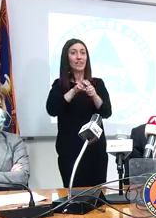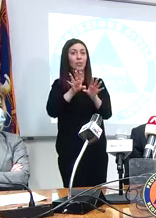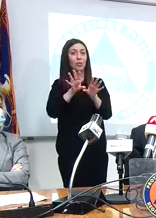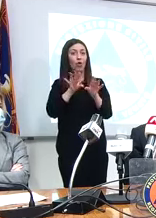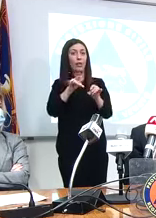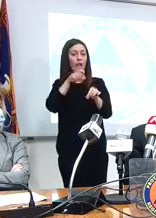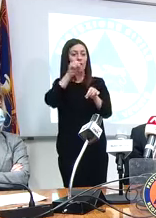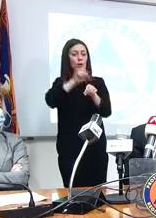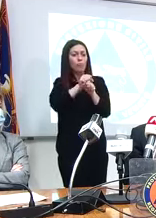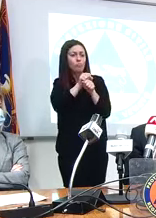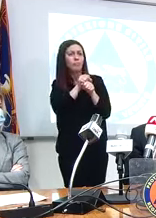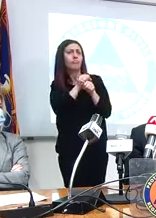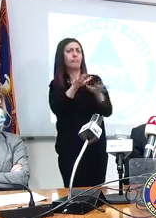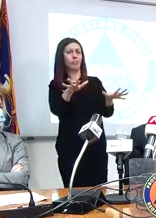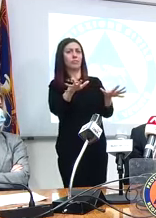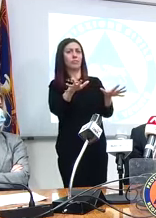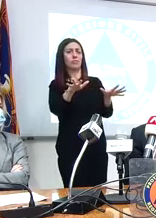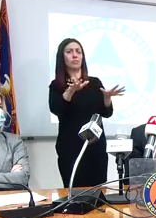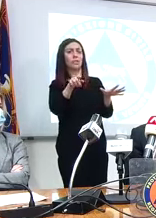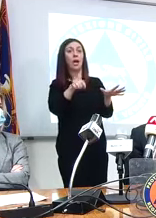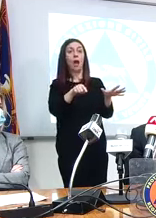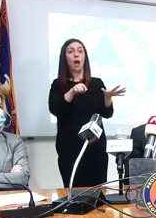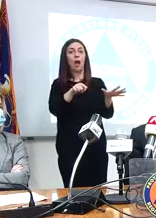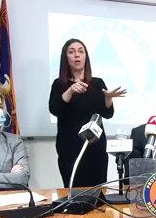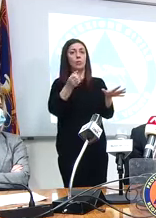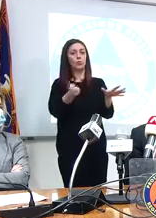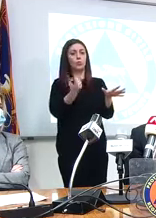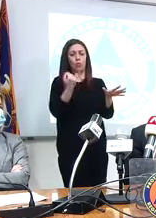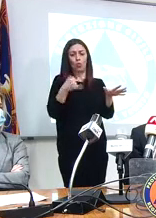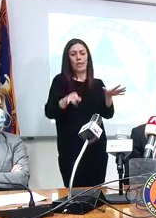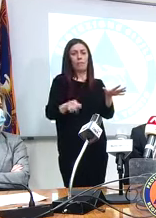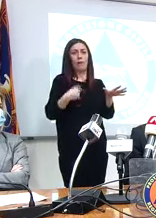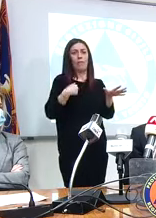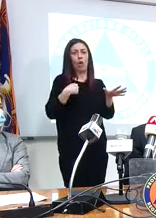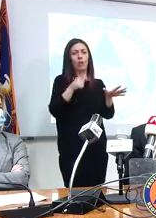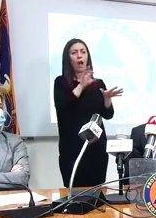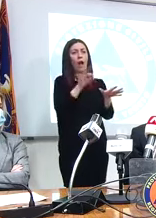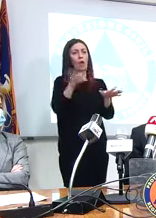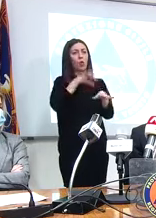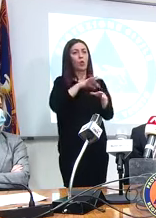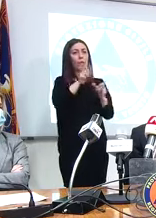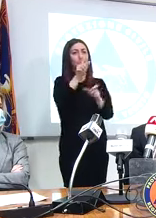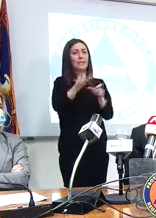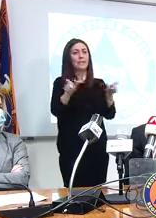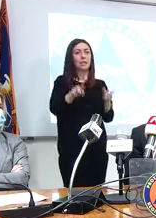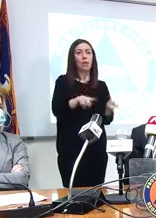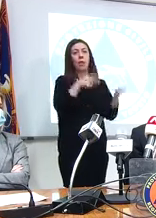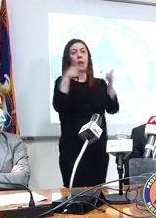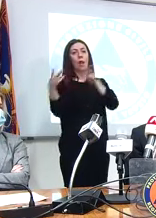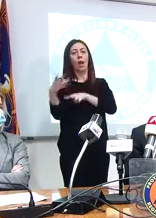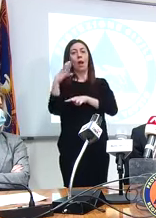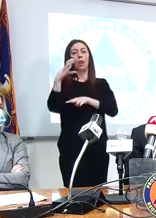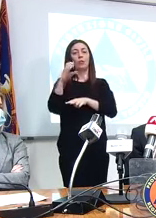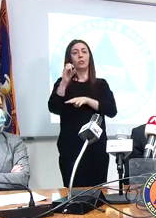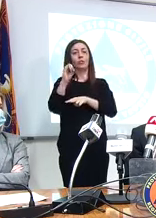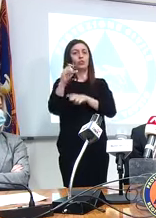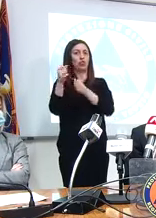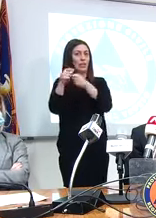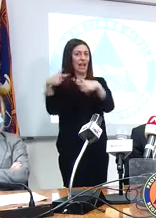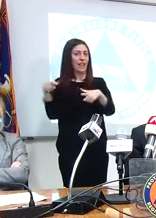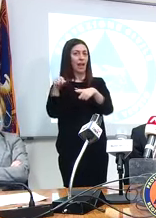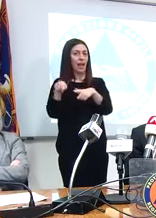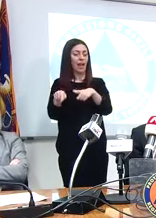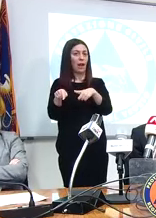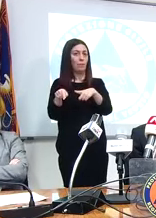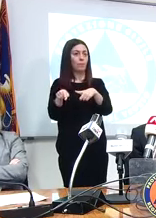dei quali trasferiti a Cittadella, che effettivamente il piano della regione prevede essere il secondo Covid hospital della provincia di